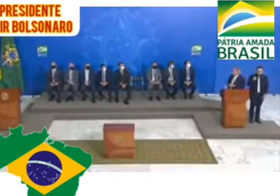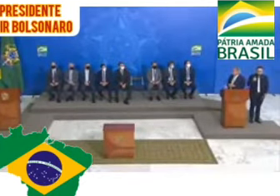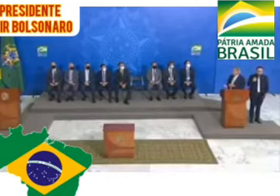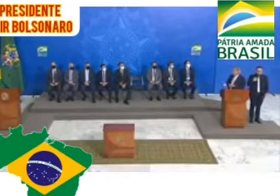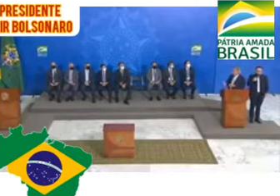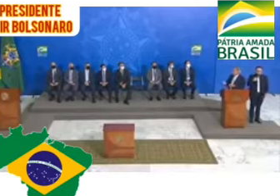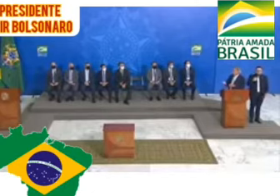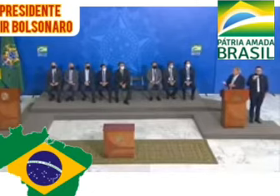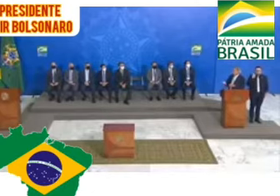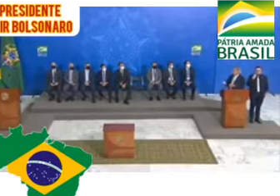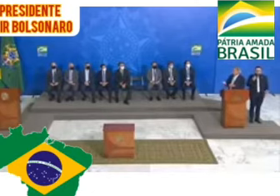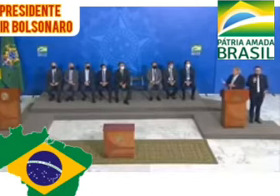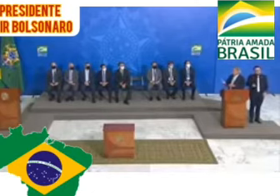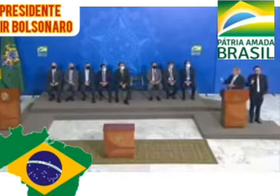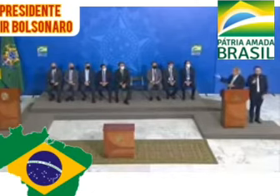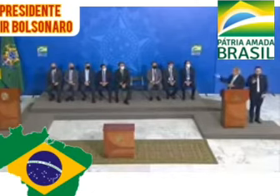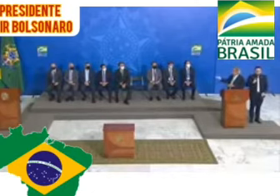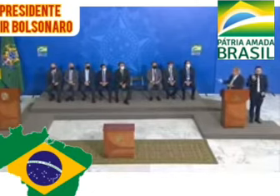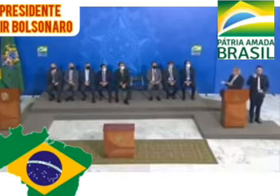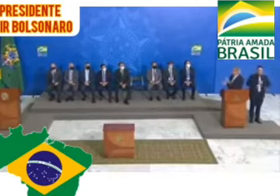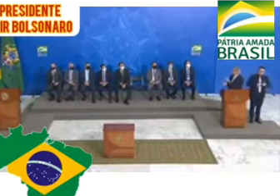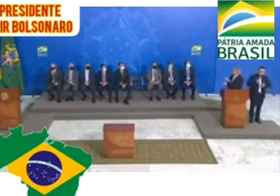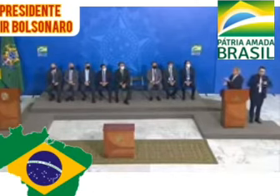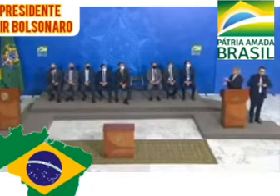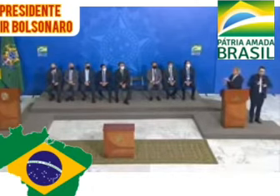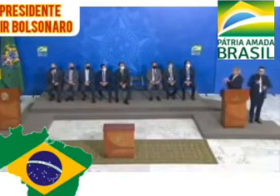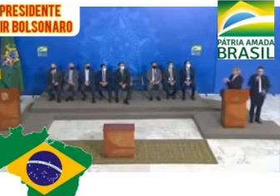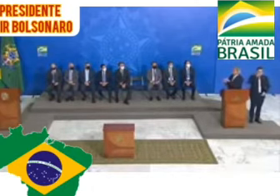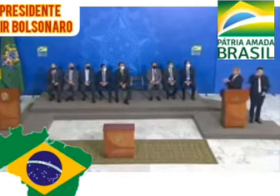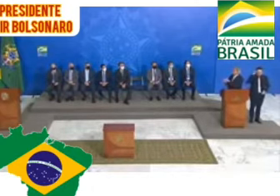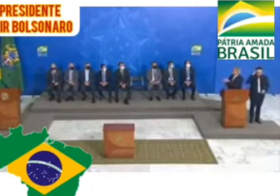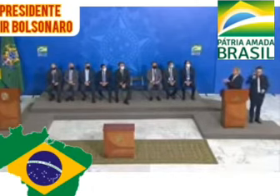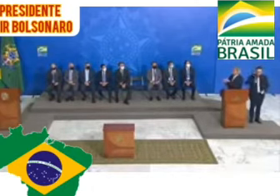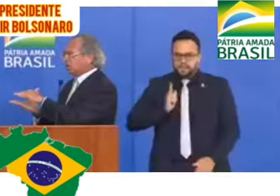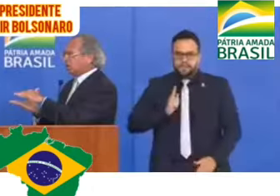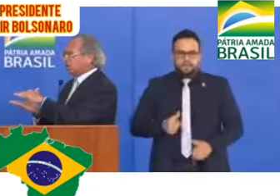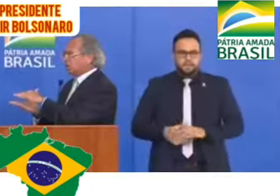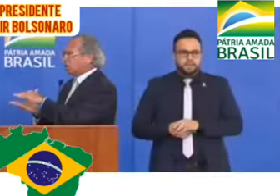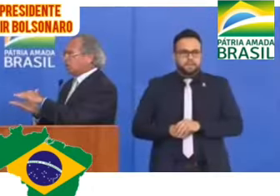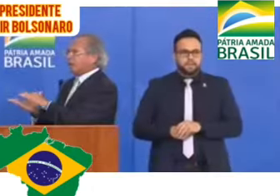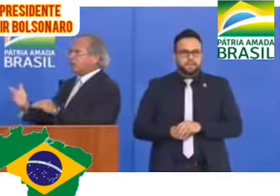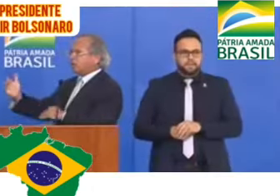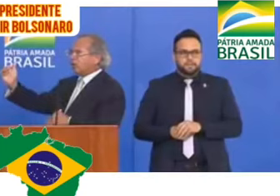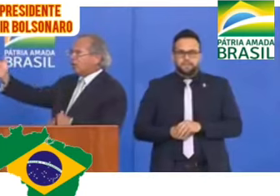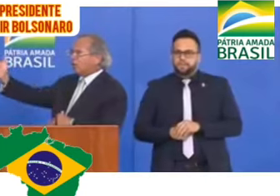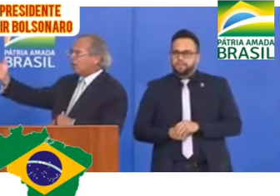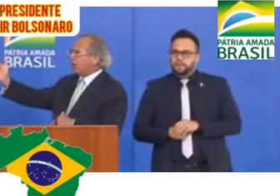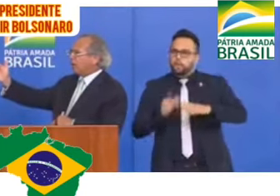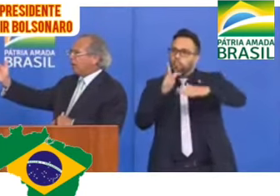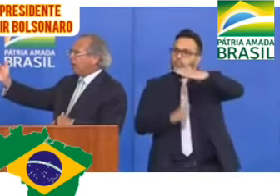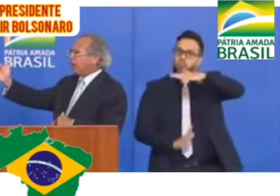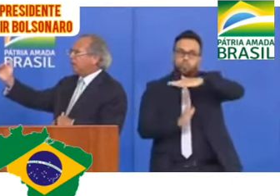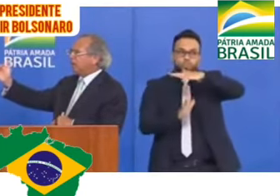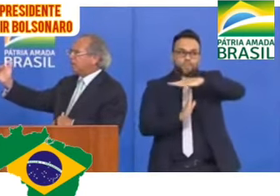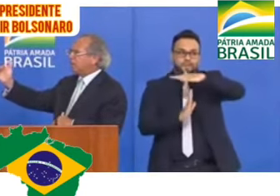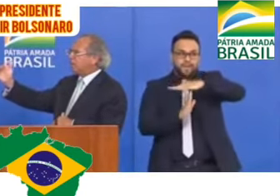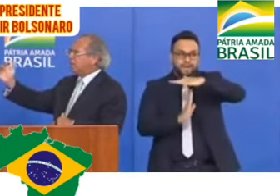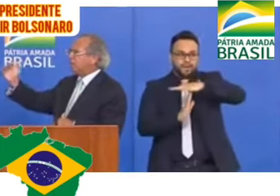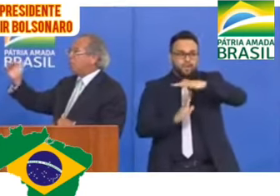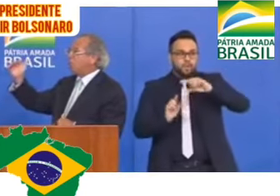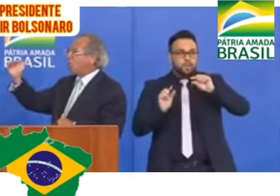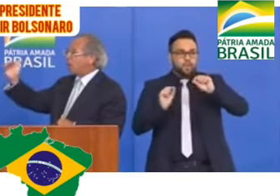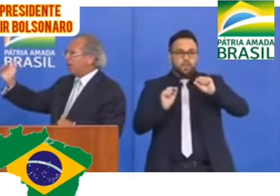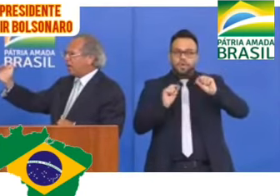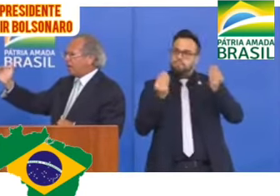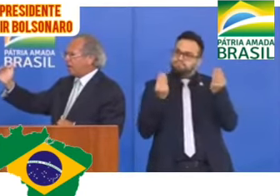como o piso sobe sempre, todo o ministério é exprimido contra o teto. O teto foi colocado lá exatamente